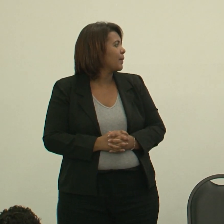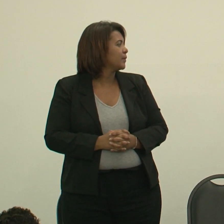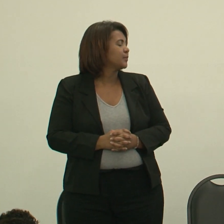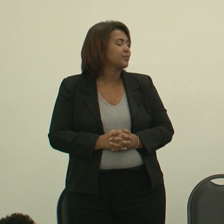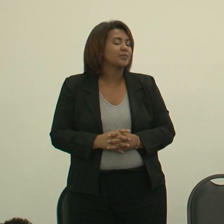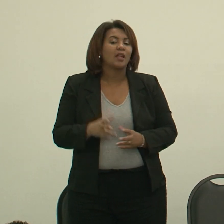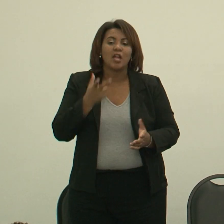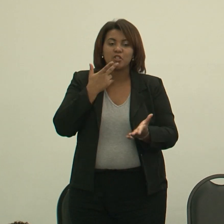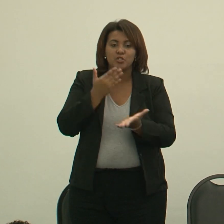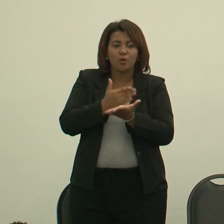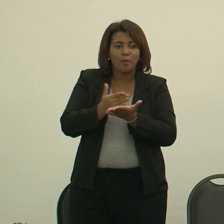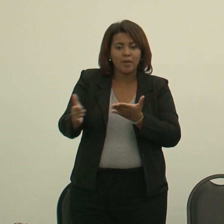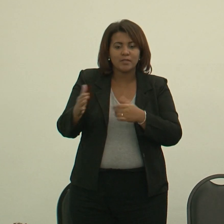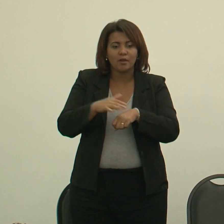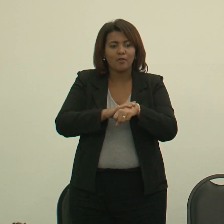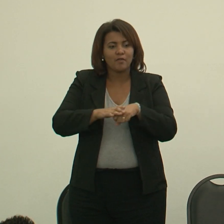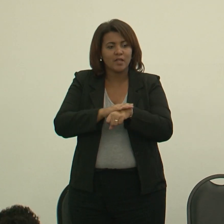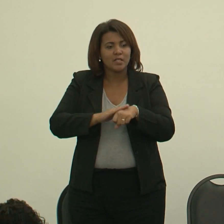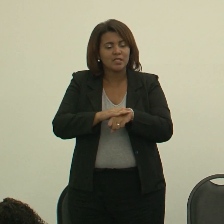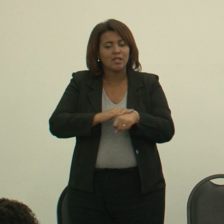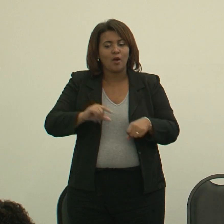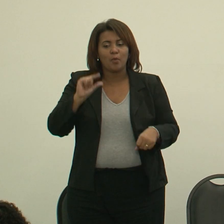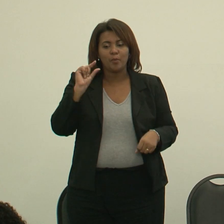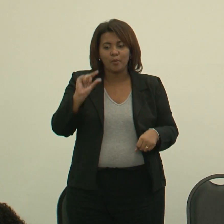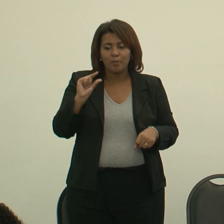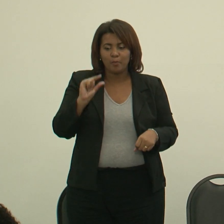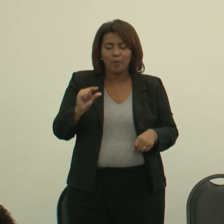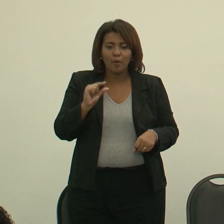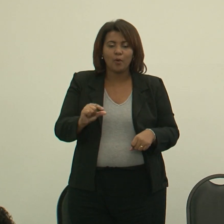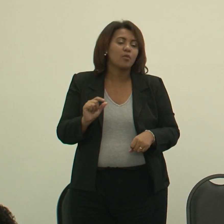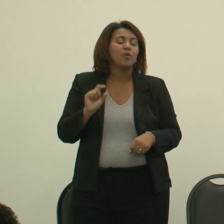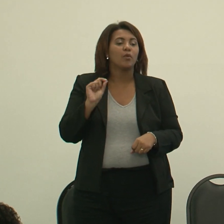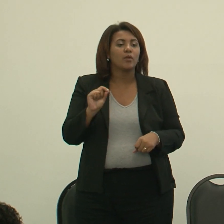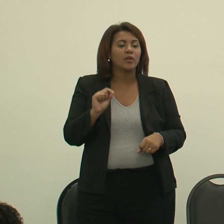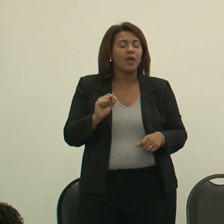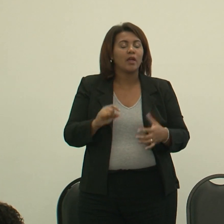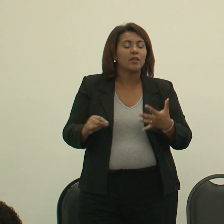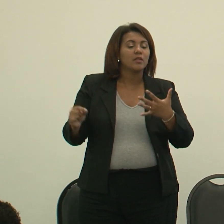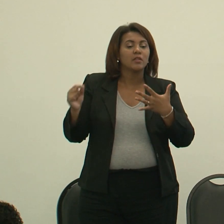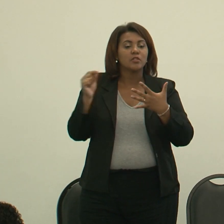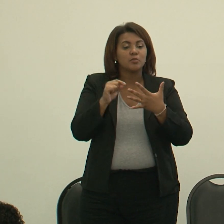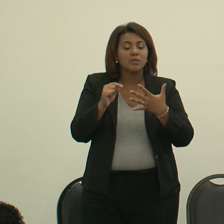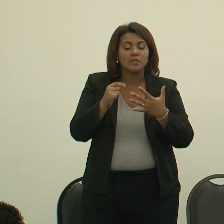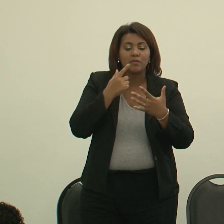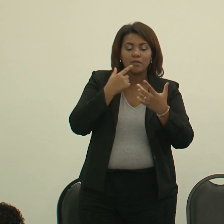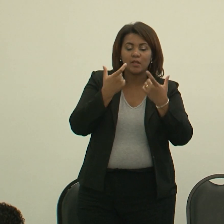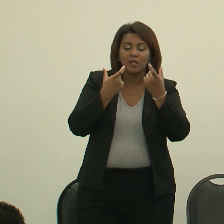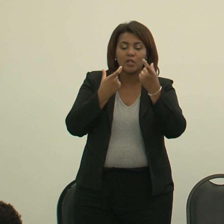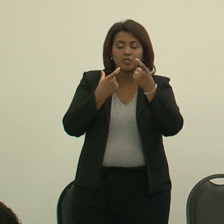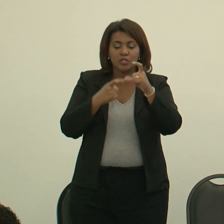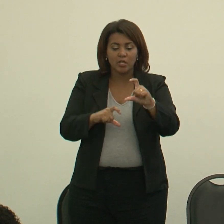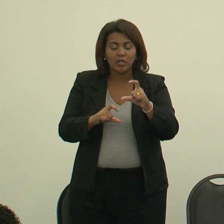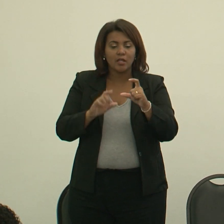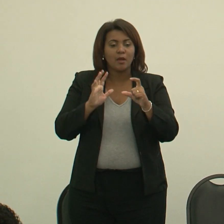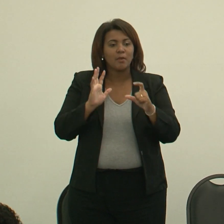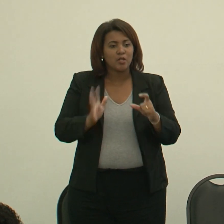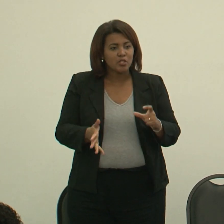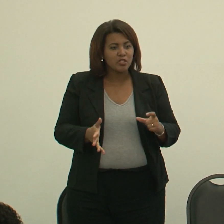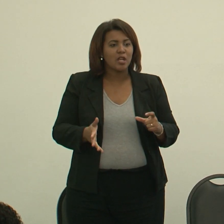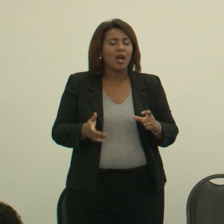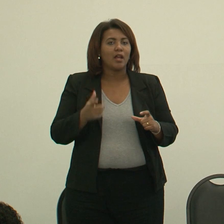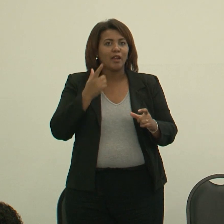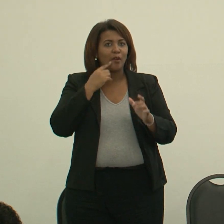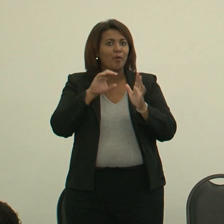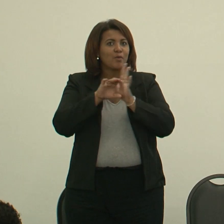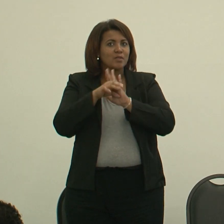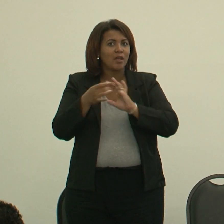agora a gente começa a conversar um pouco sobre a questão específica da tirinha, mas já de posse dos